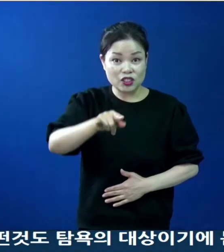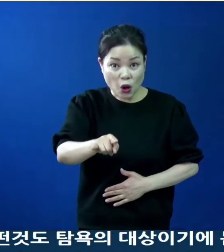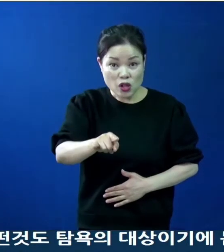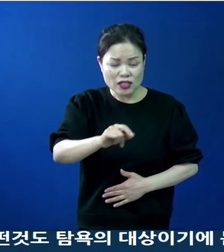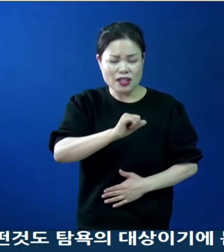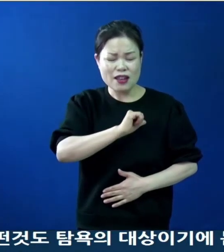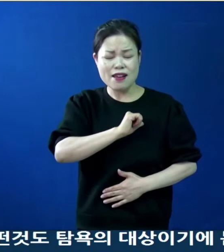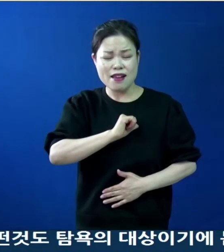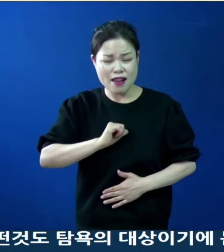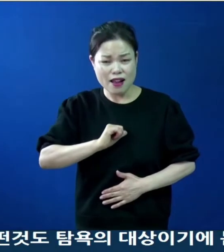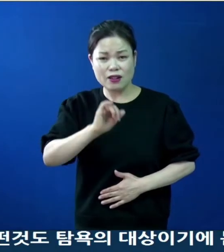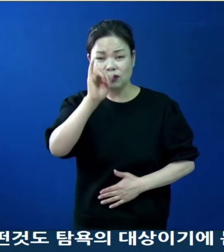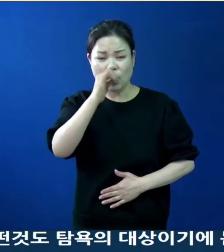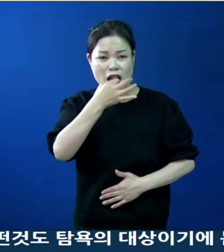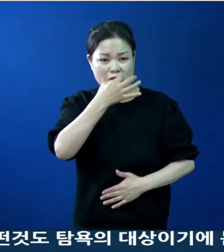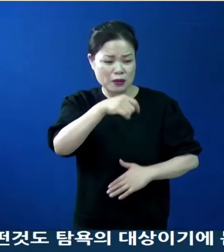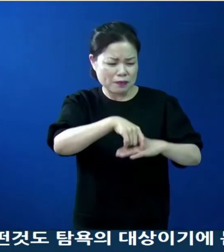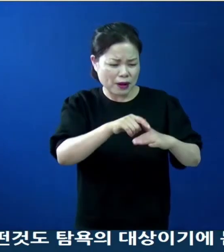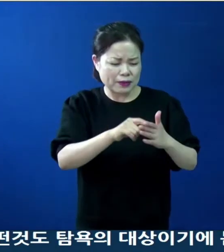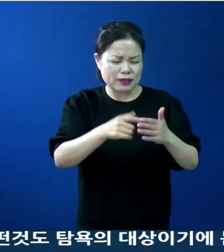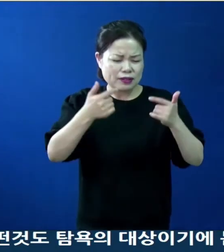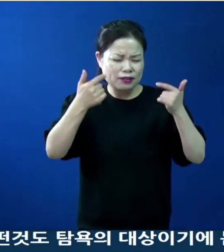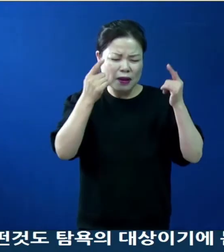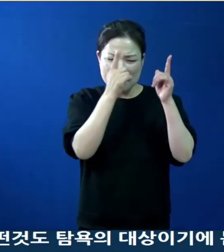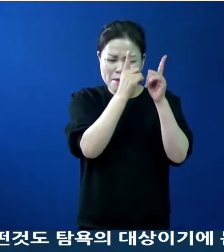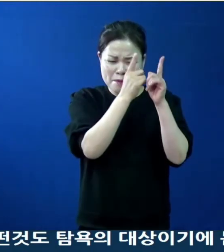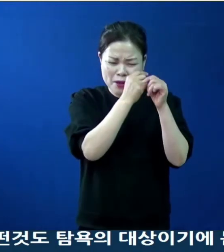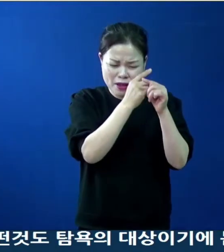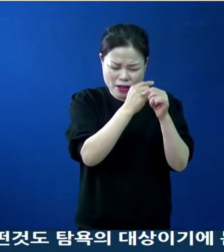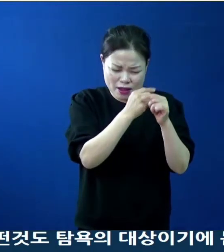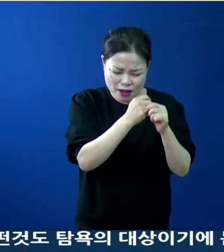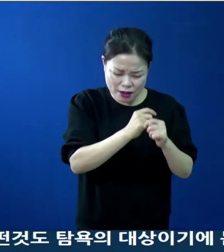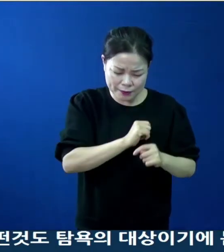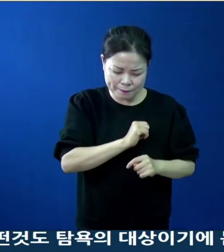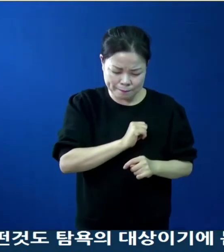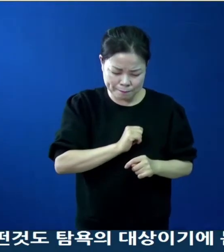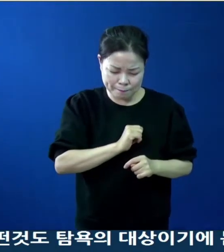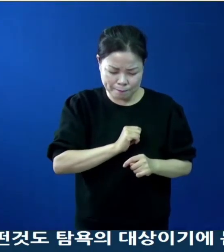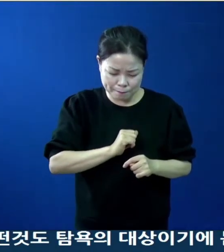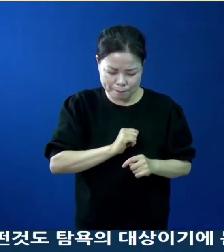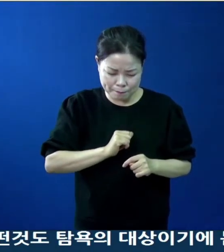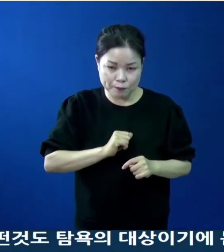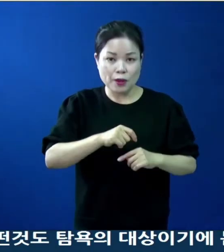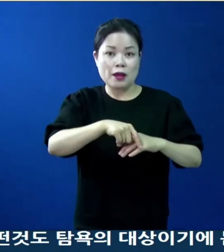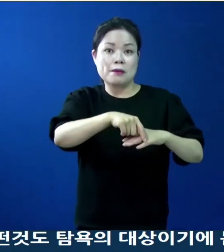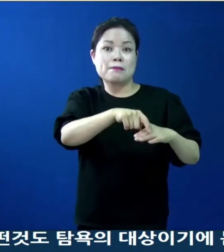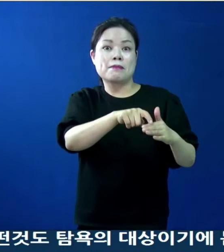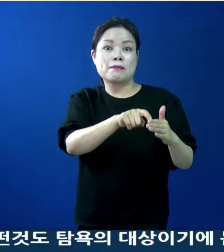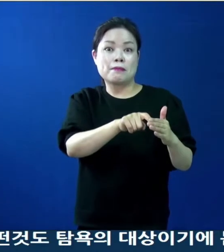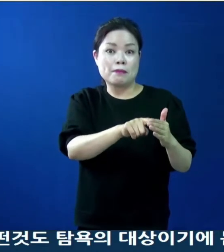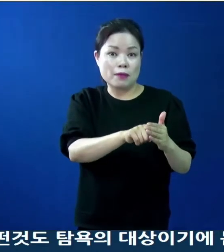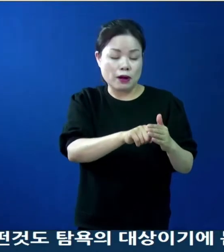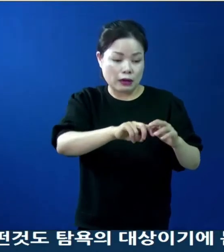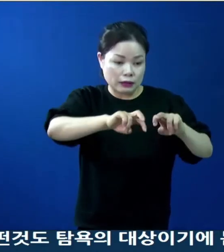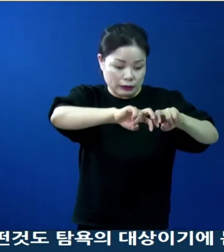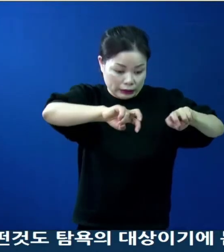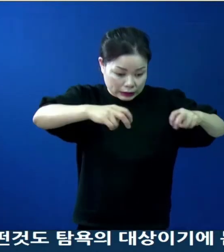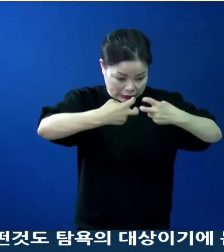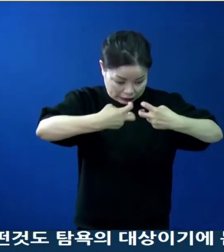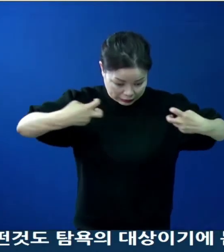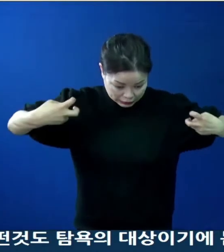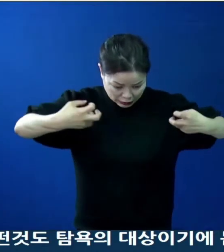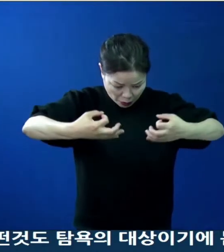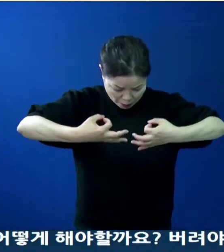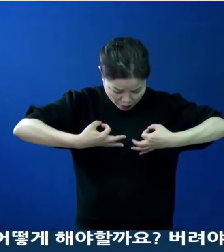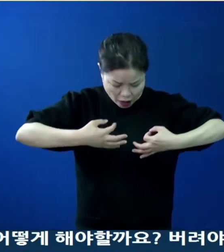이 욕심의 마음을 날마다 절제해야 돼요. 우리가 그 마음을 들여다 보아야 합니다.